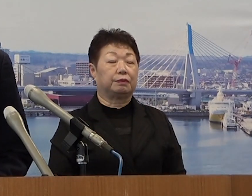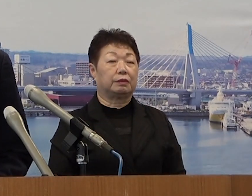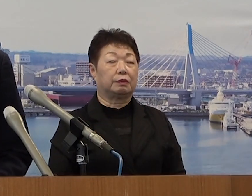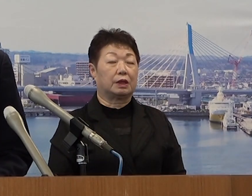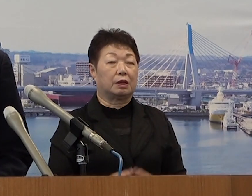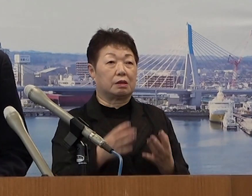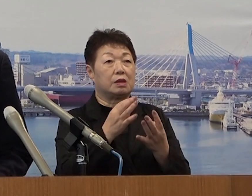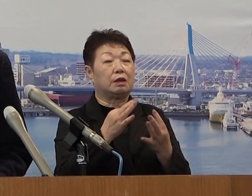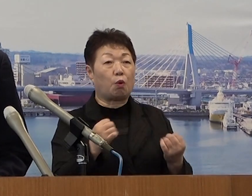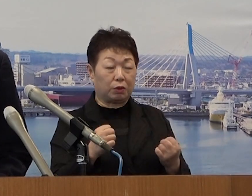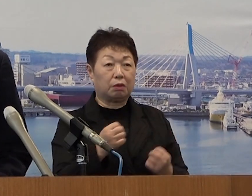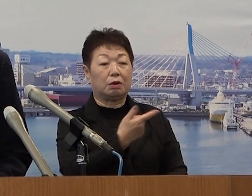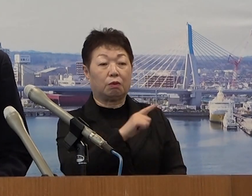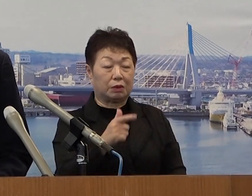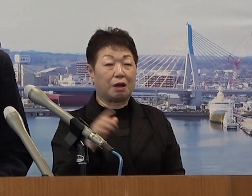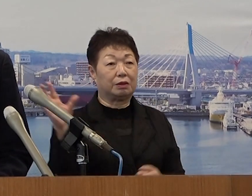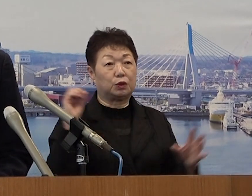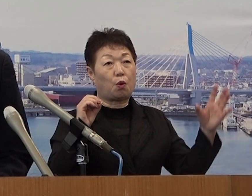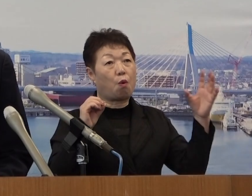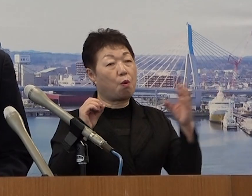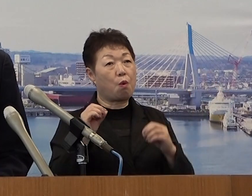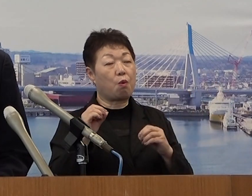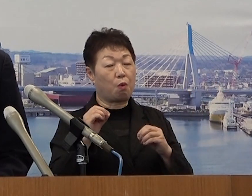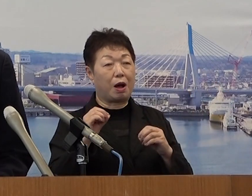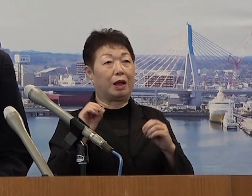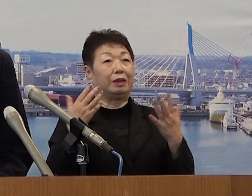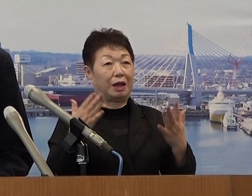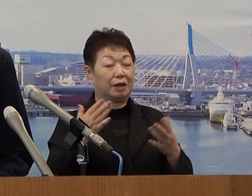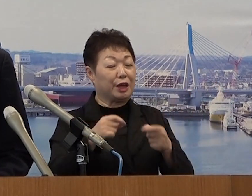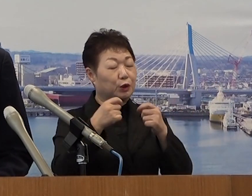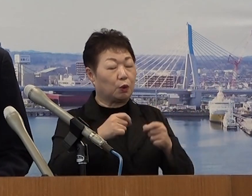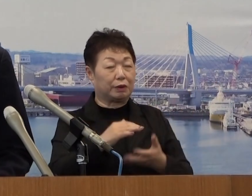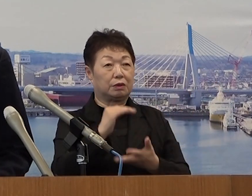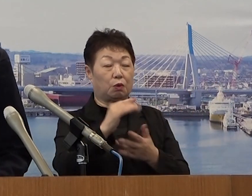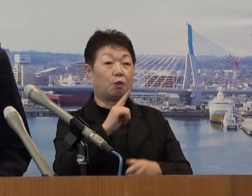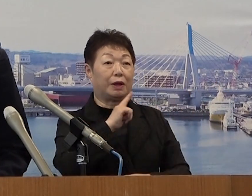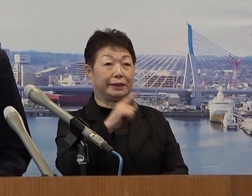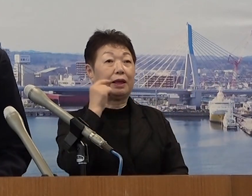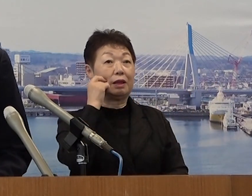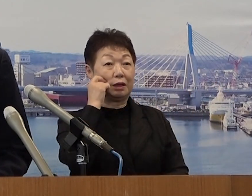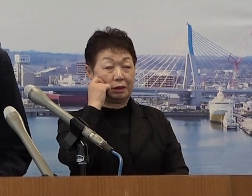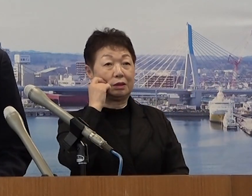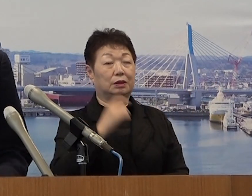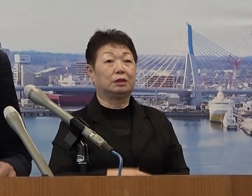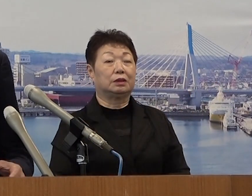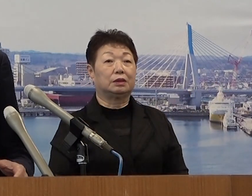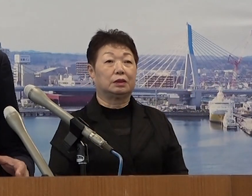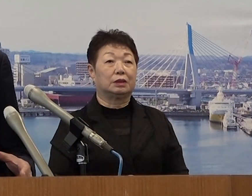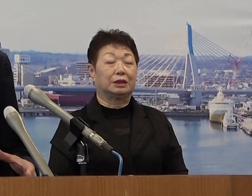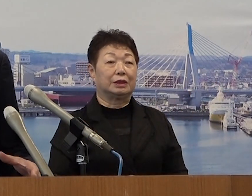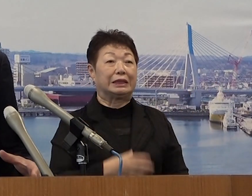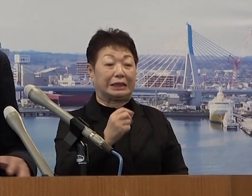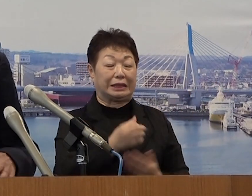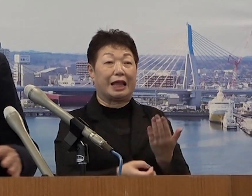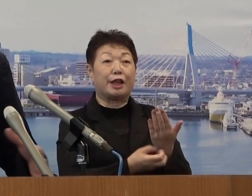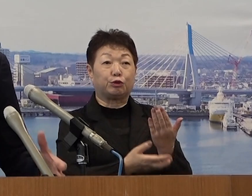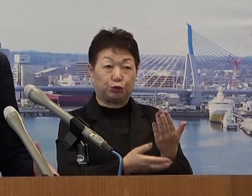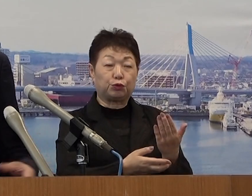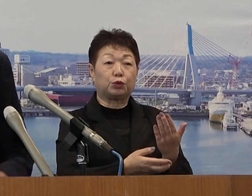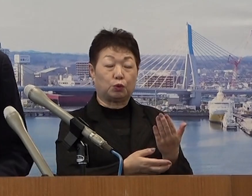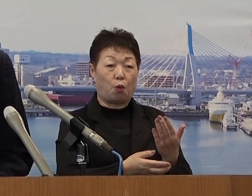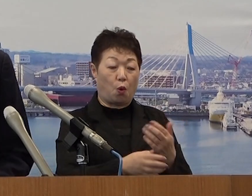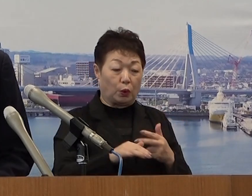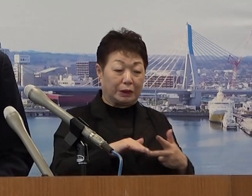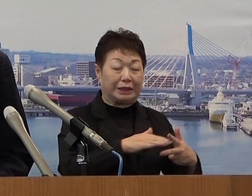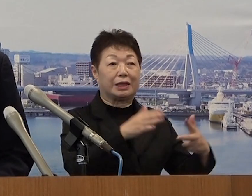は持っていないので、あまりこう詳しいことは言えないんですけども、結構地熱発電の施